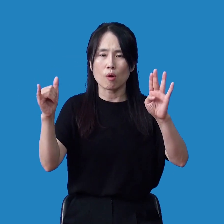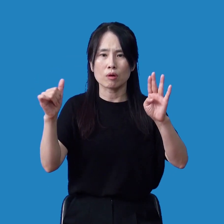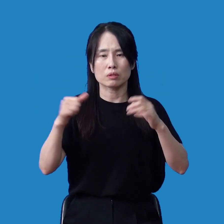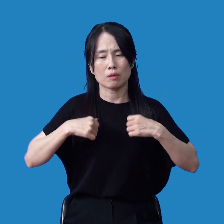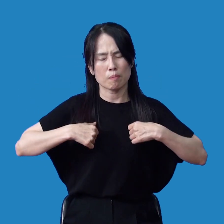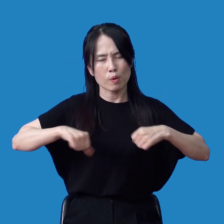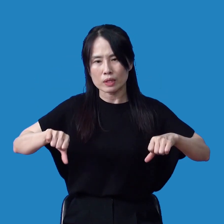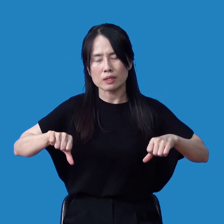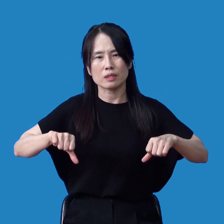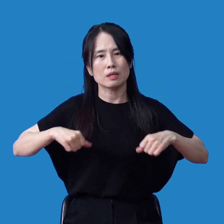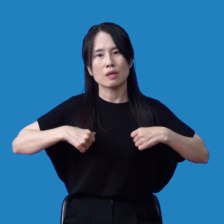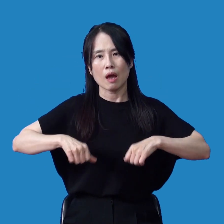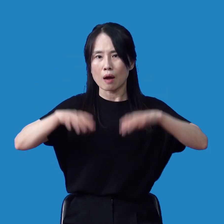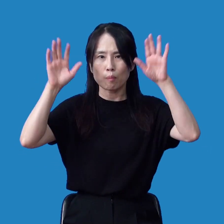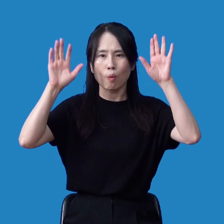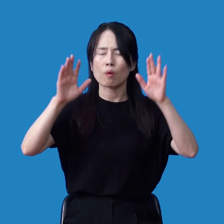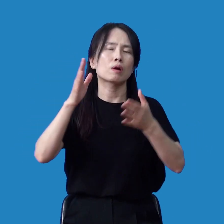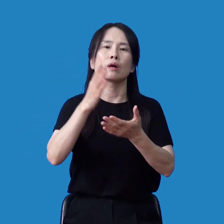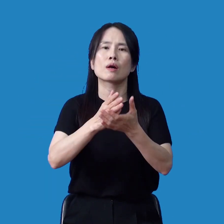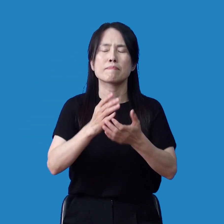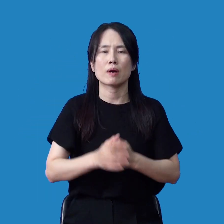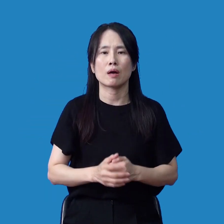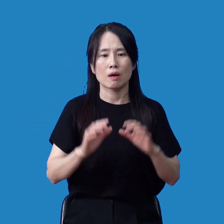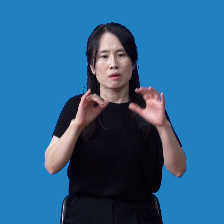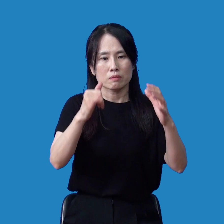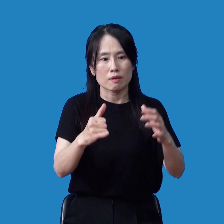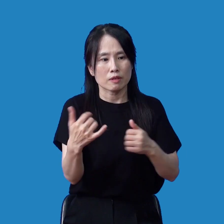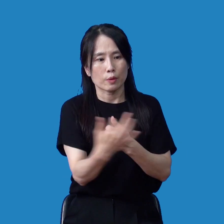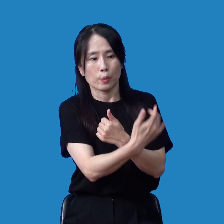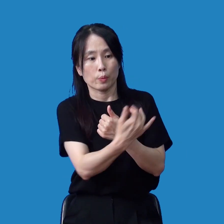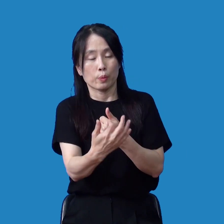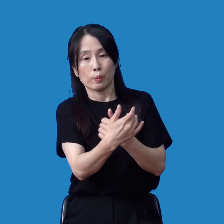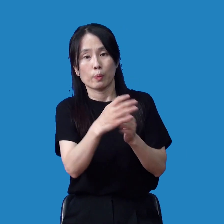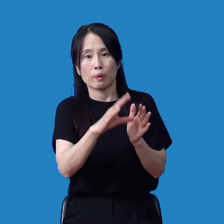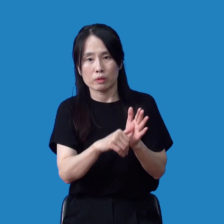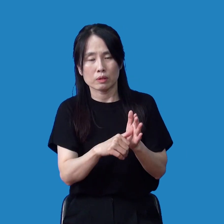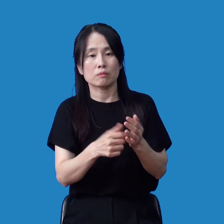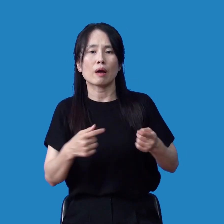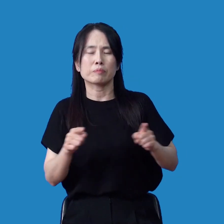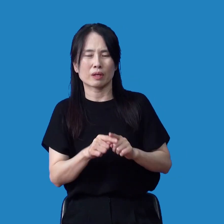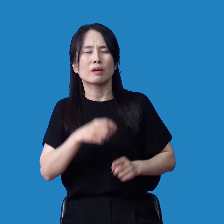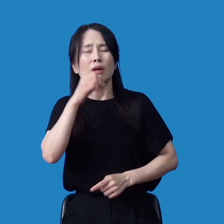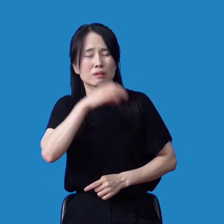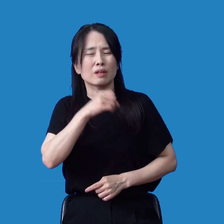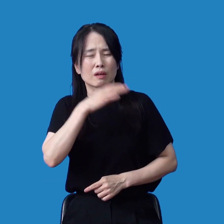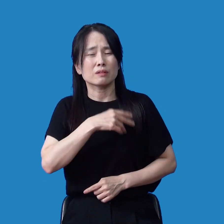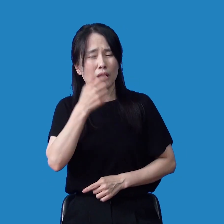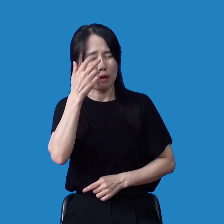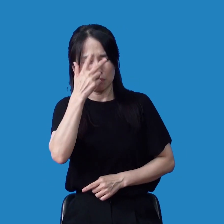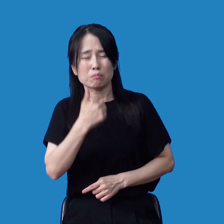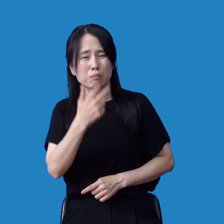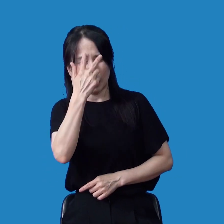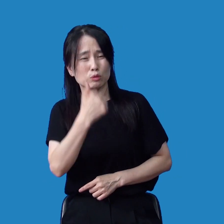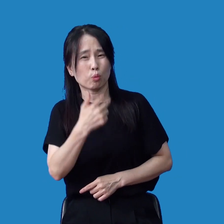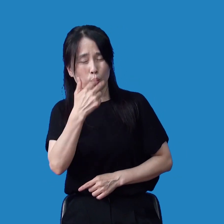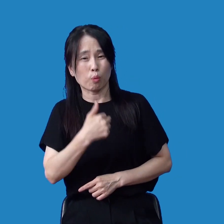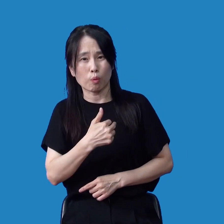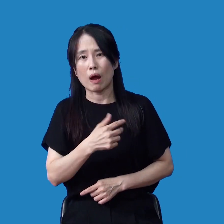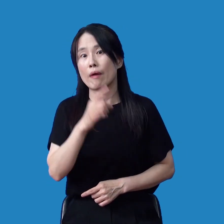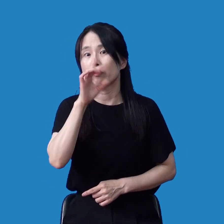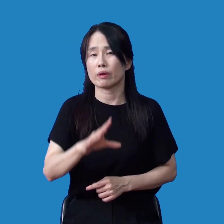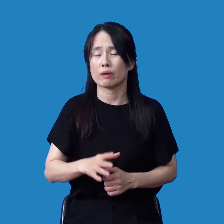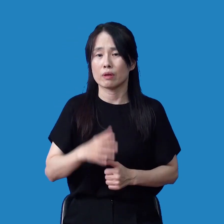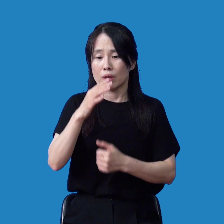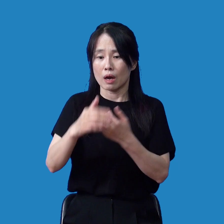됩니다. 세상이 흔들릴 때는 같이 흔들려라 하는 사람은 하나님을 믿는 사람이 아닙니다.